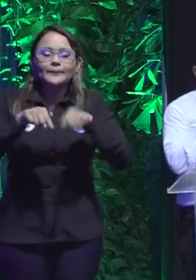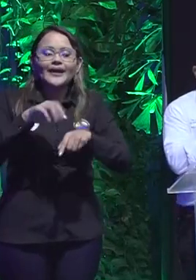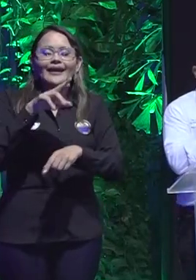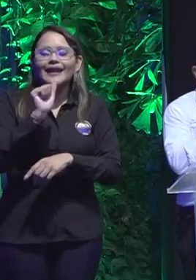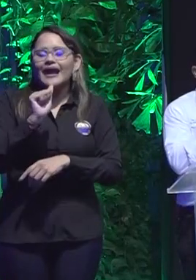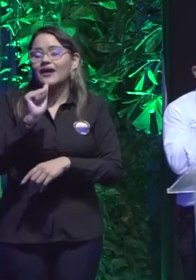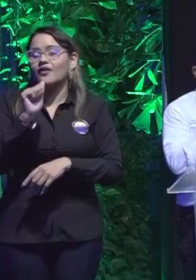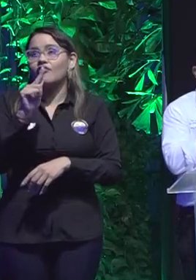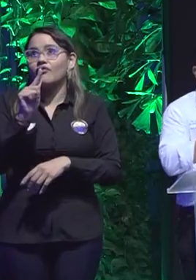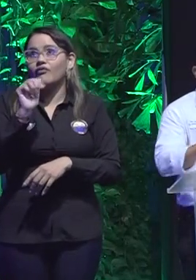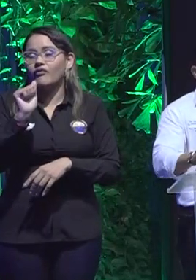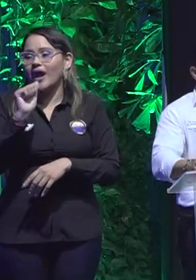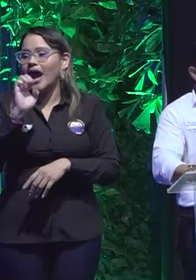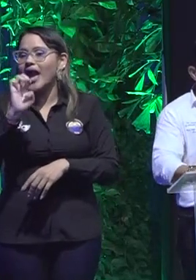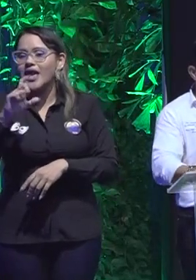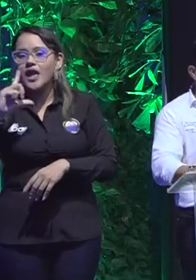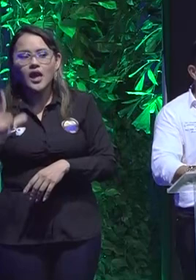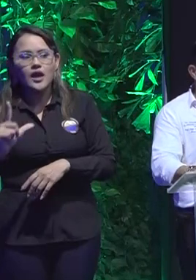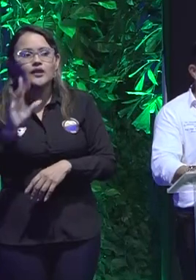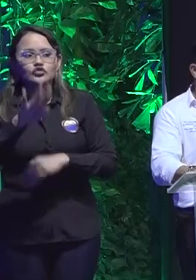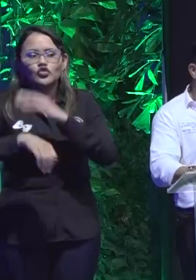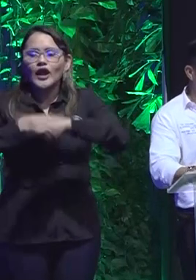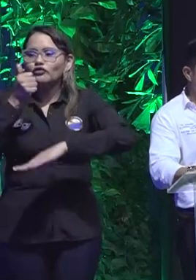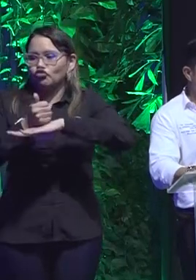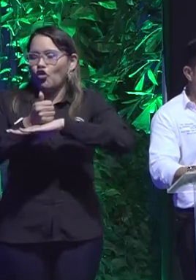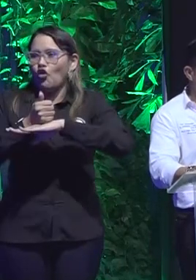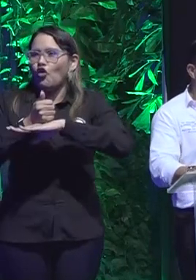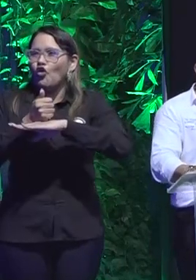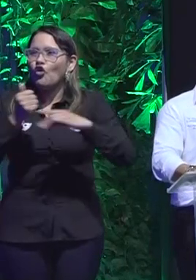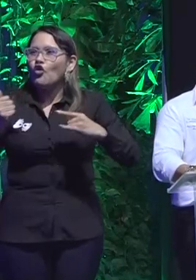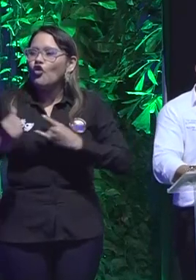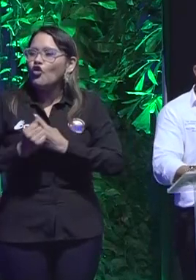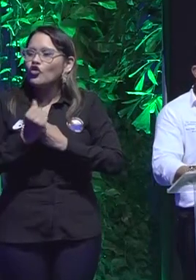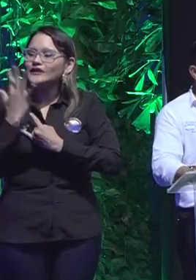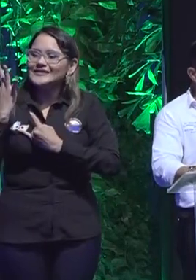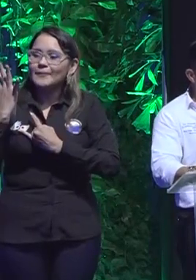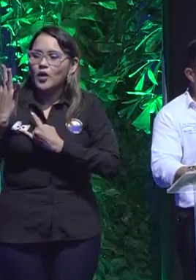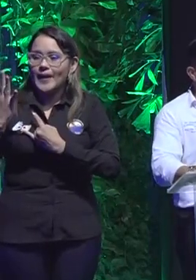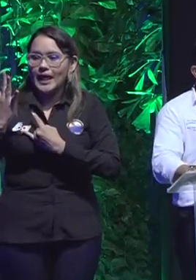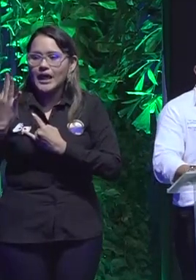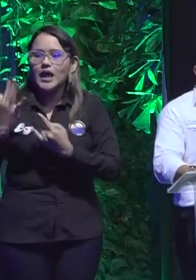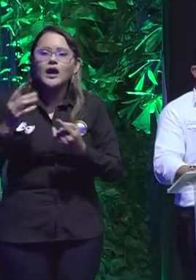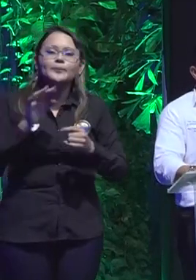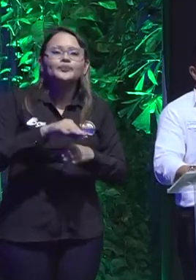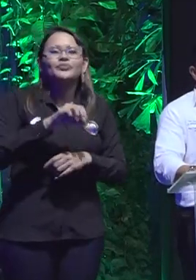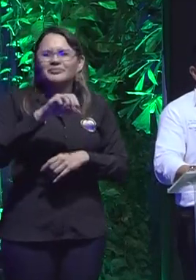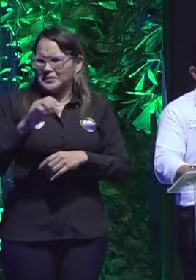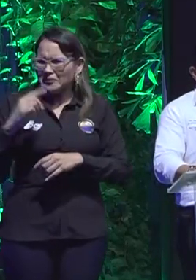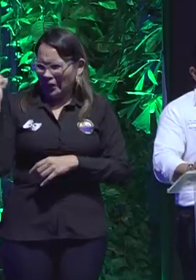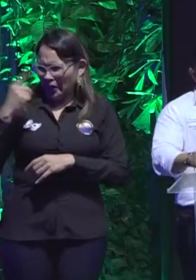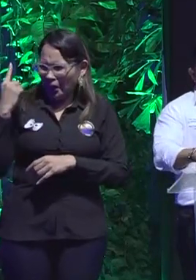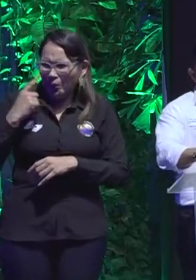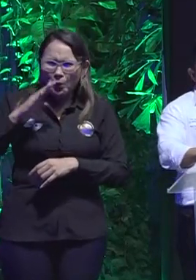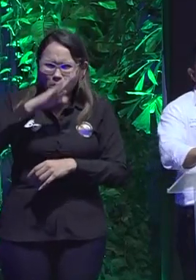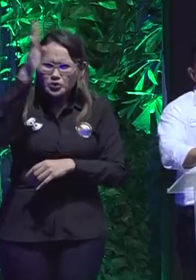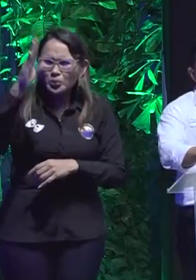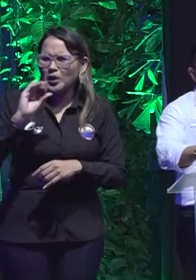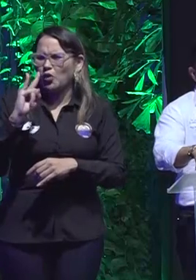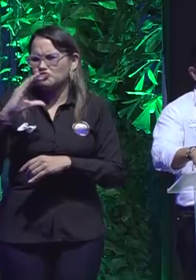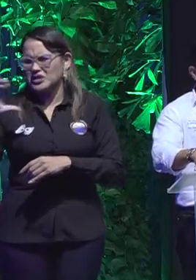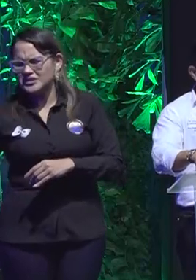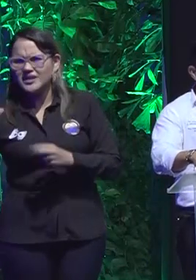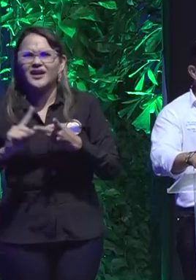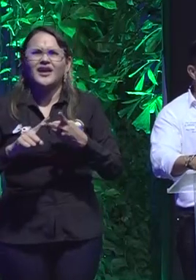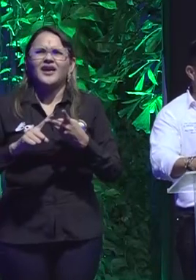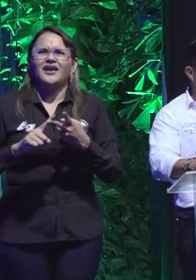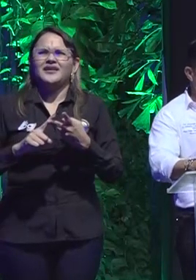Universidad Sergio Arboleda. No es común tener en nuestros eventos a la Universidad Sergio Arboleda, a la UCC, a la Antonio Nariño, porque nosotros en Santa